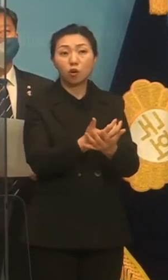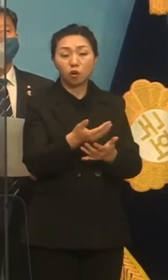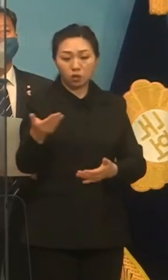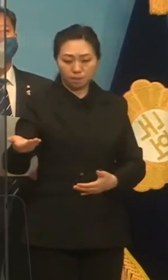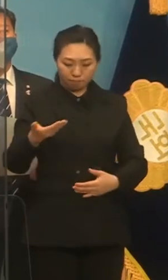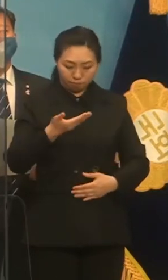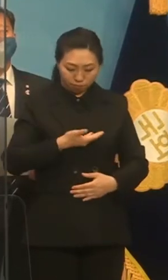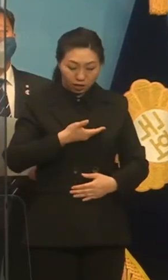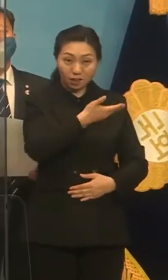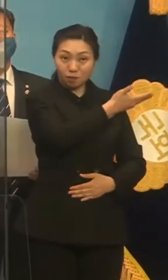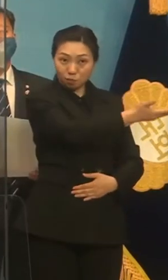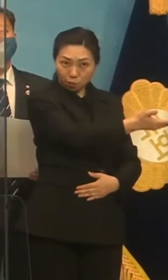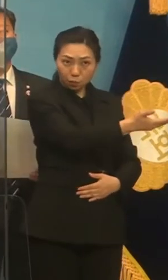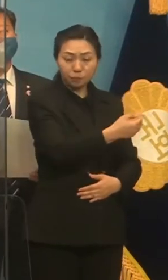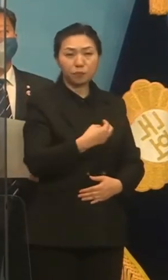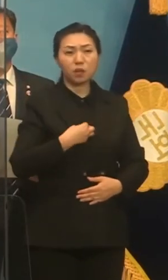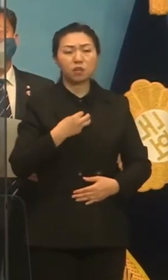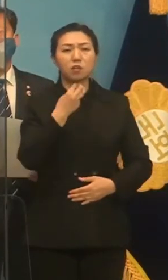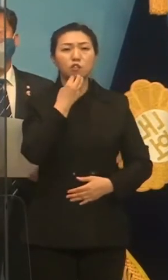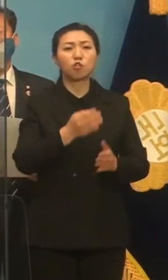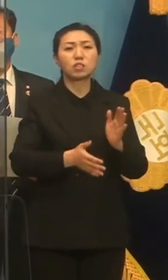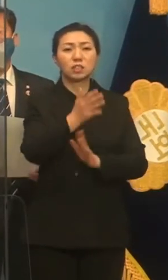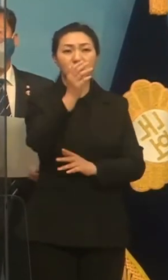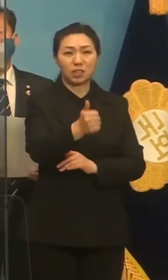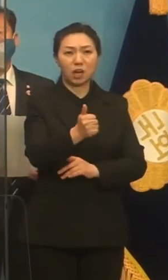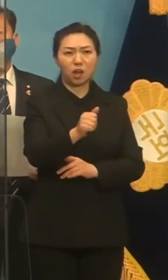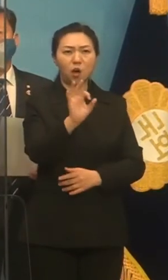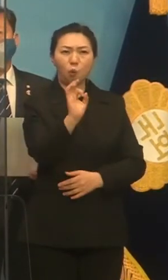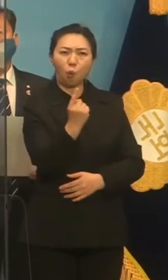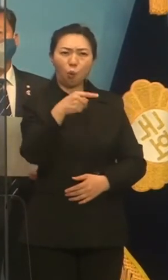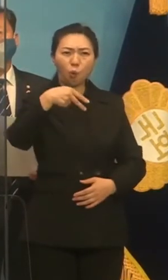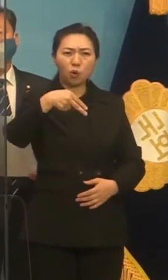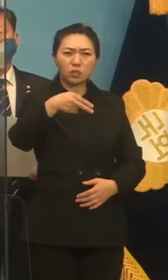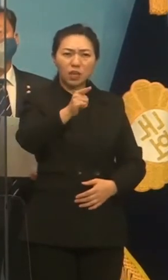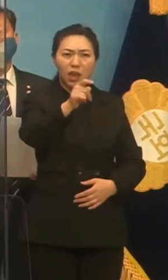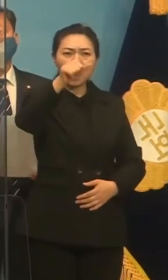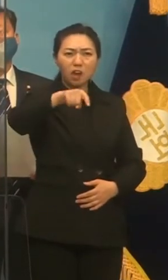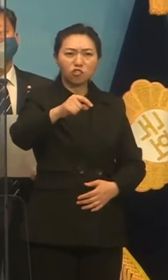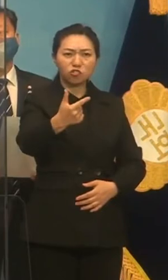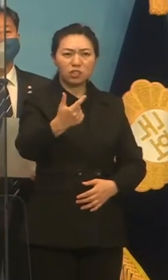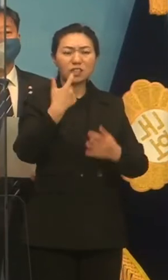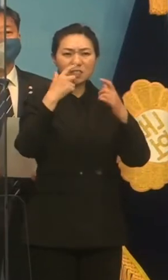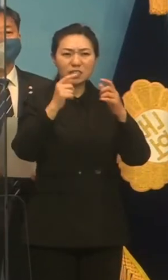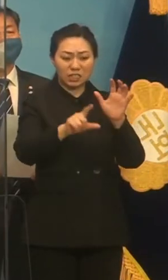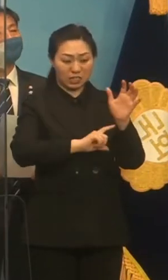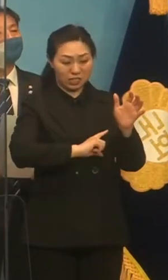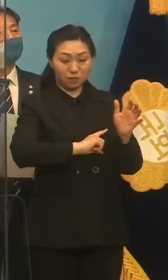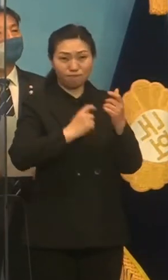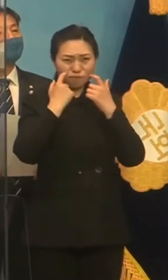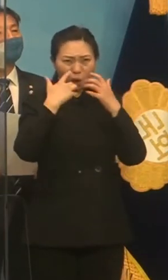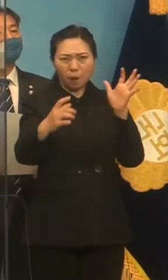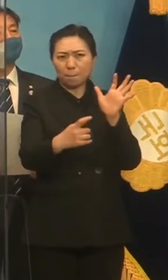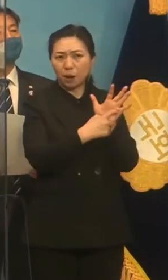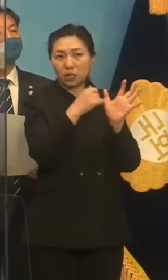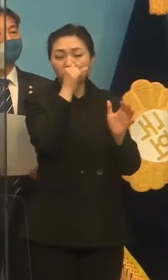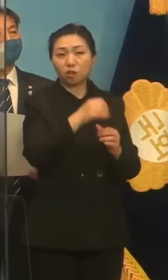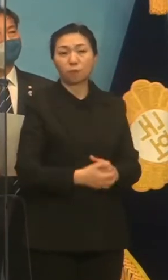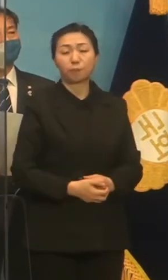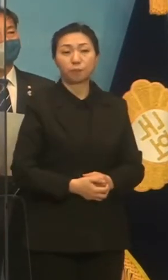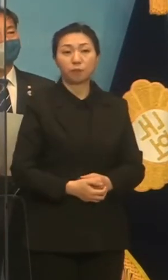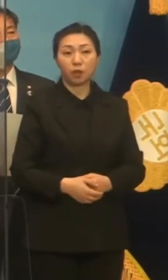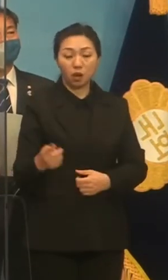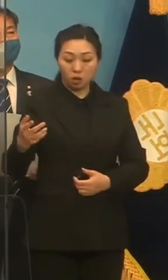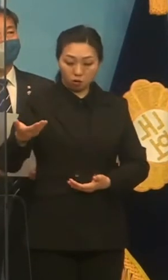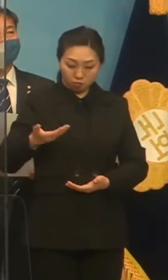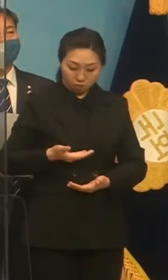말씀드리면 올 시작 훨씬 짜도 세원이 정확하게 구제를 했습니다 이런 * 때 뻔